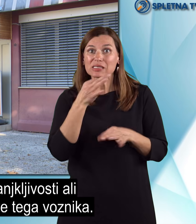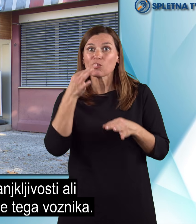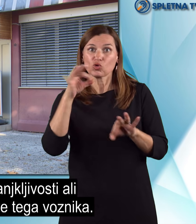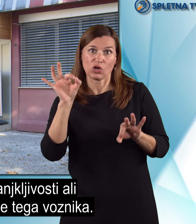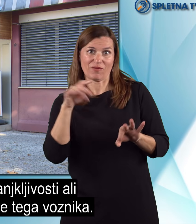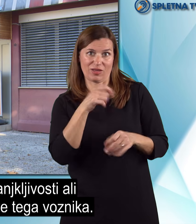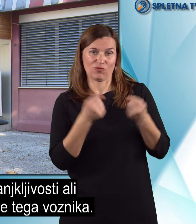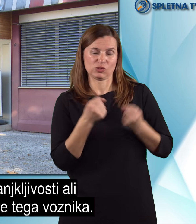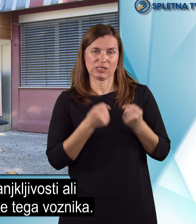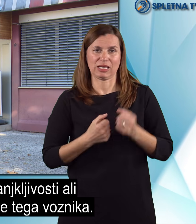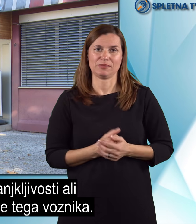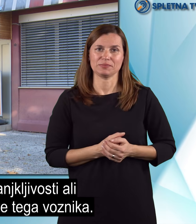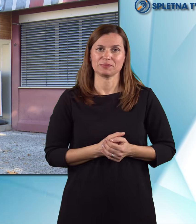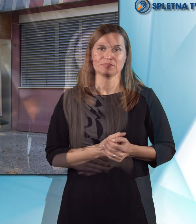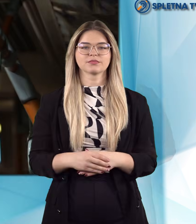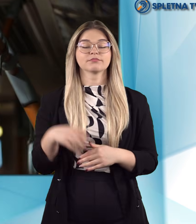možne izboljšave tega voznika.